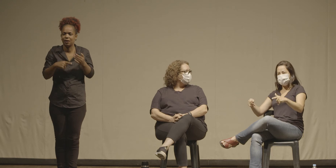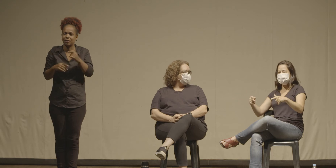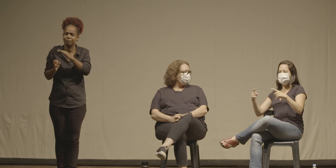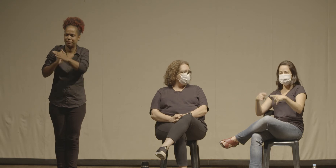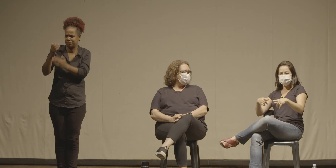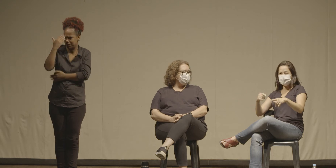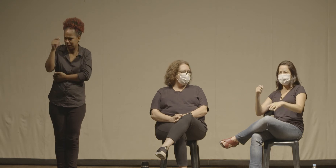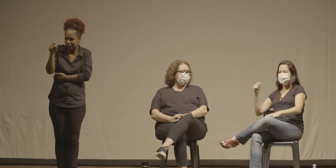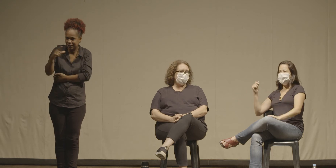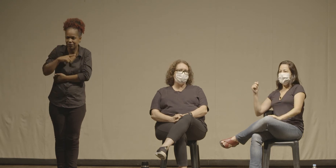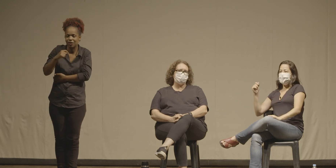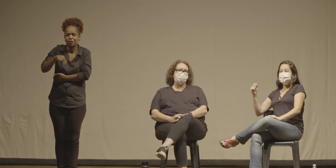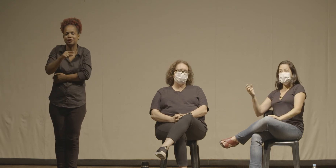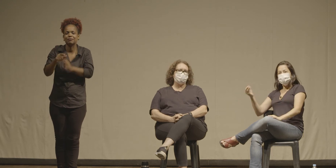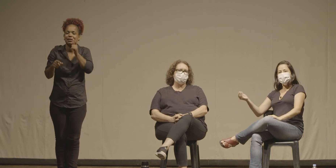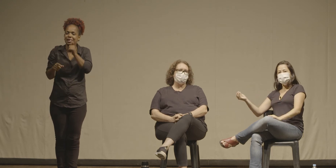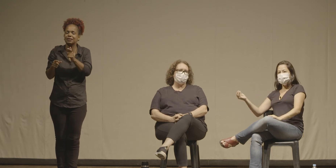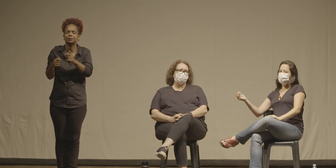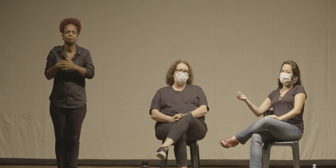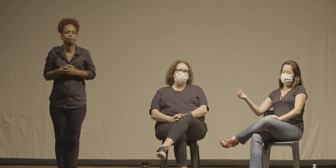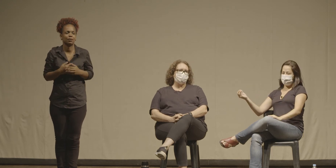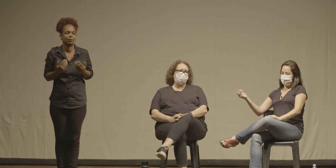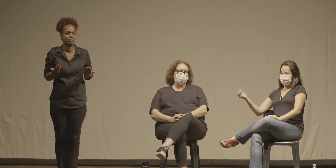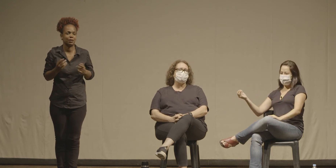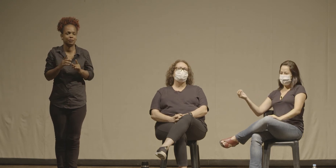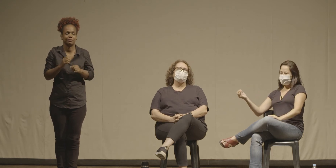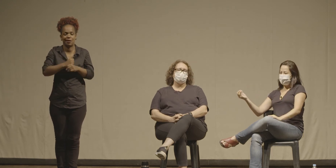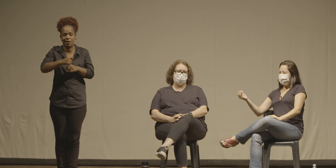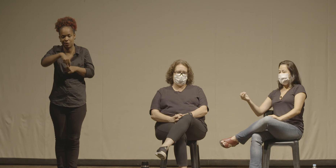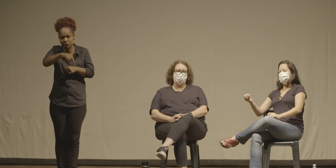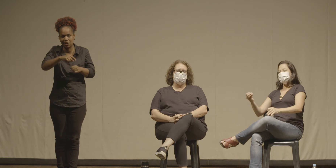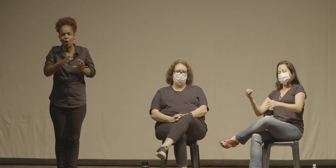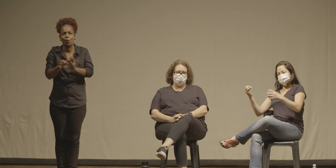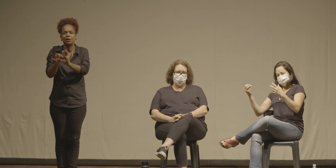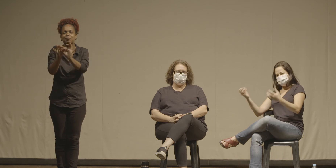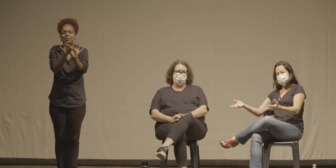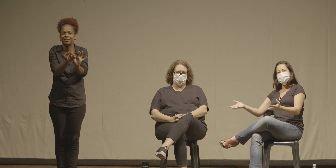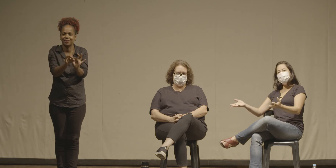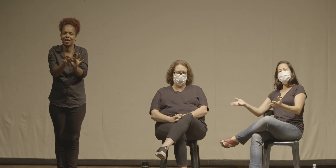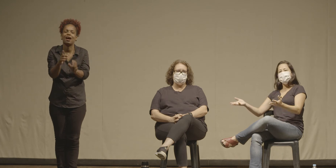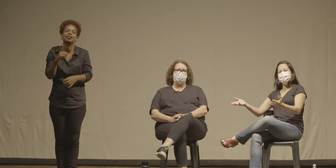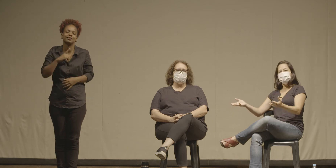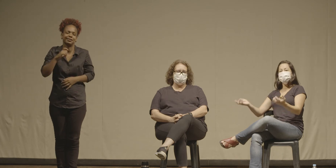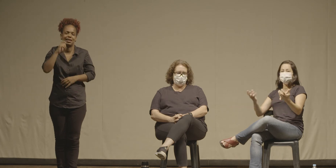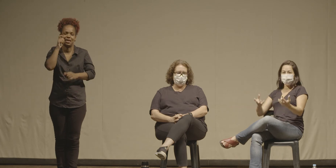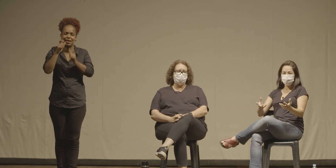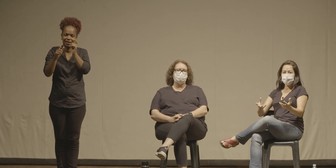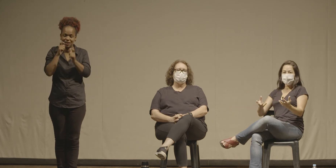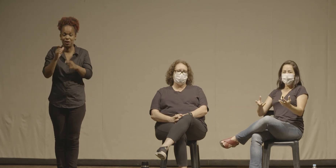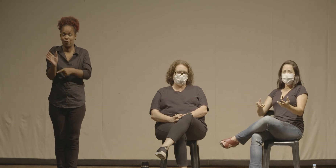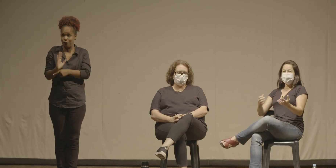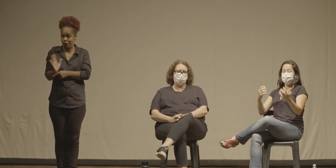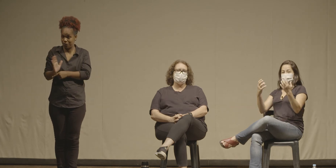liga, a gente tem interesse, vamos fazer. Mas a gente estava num ano olímpico. Então, existia o interesse de um